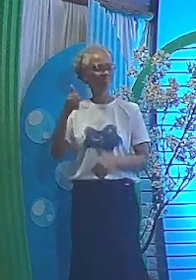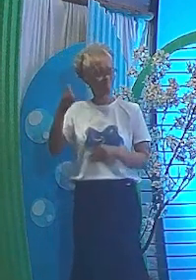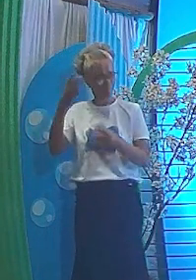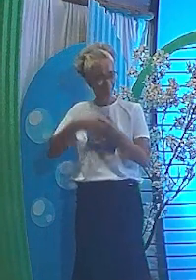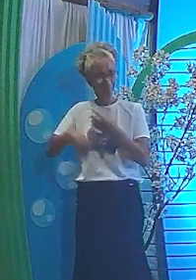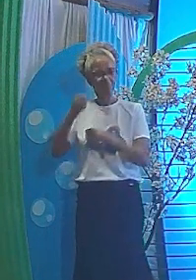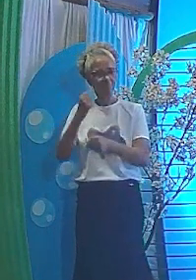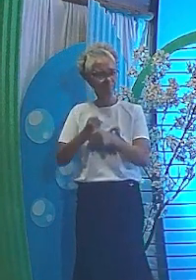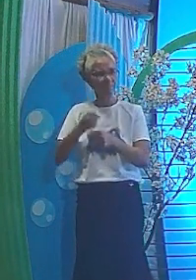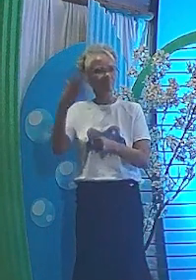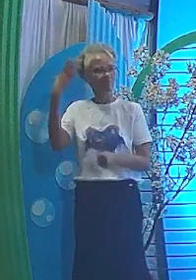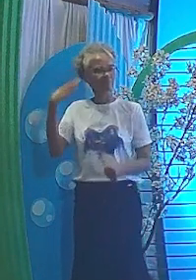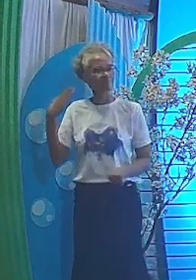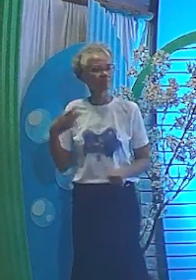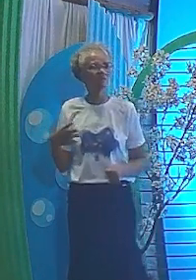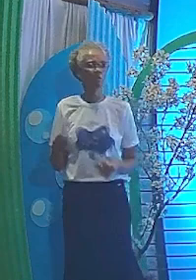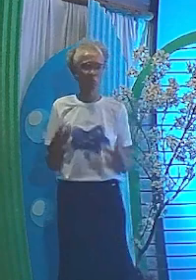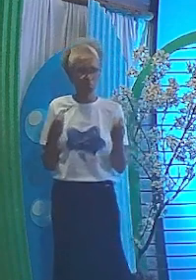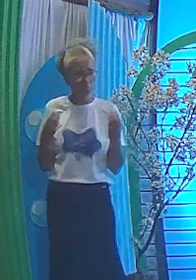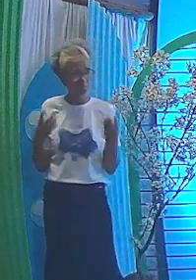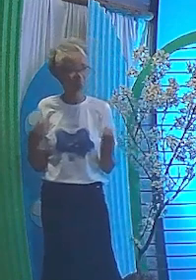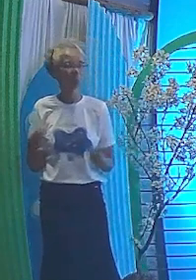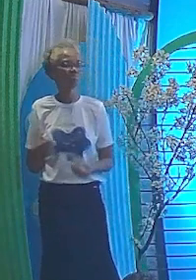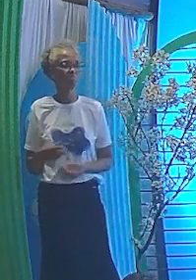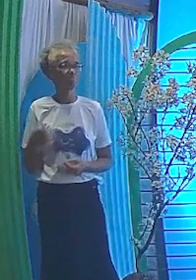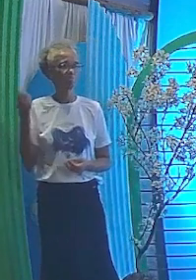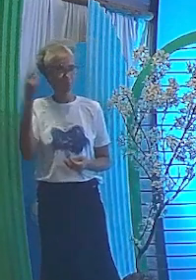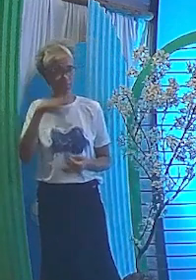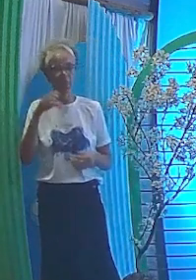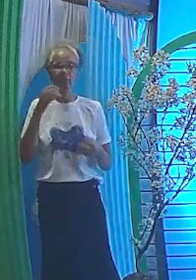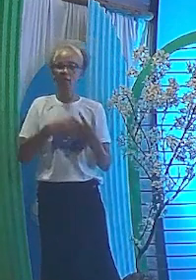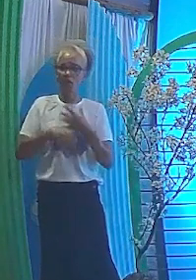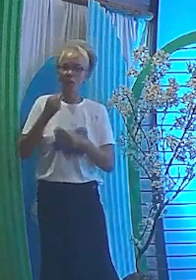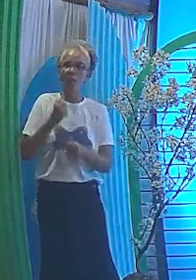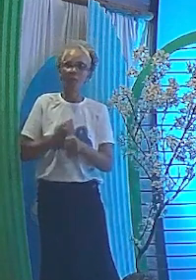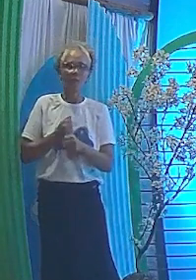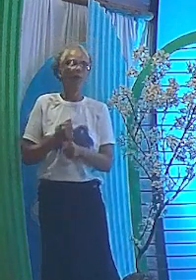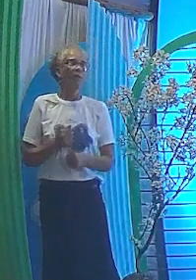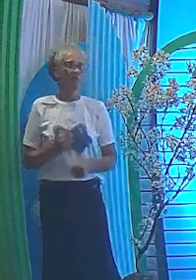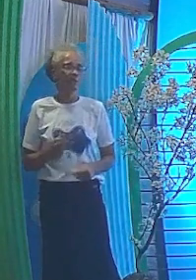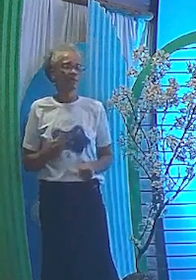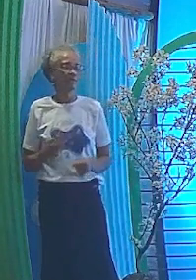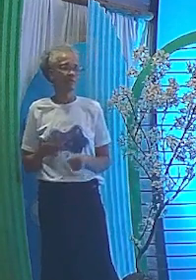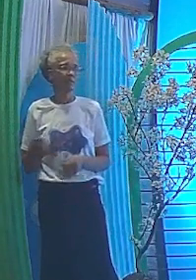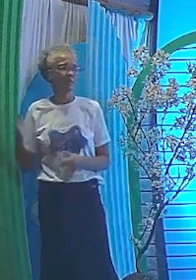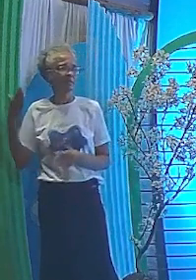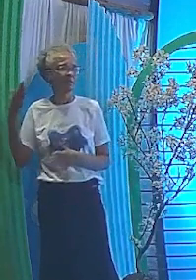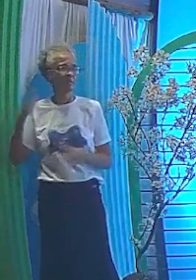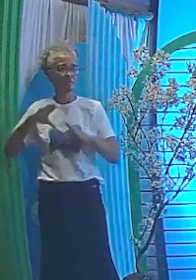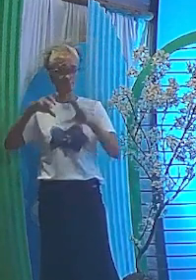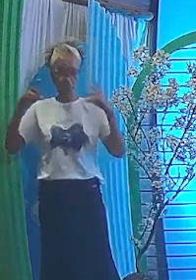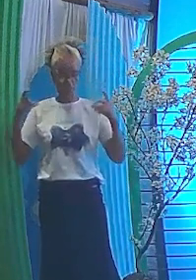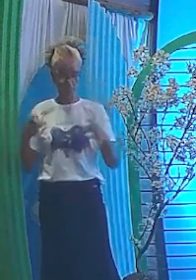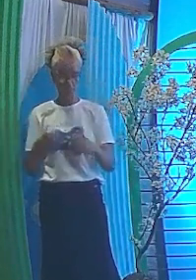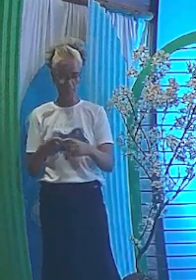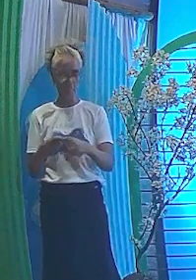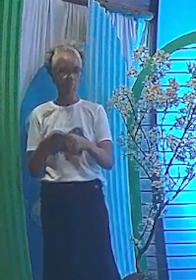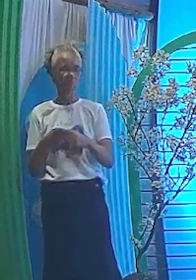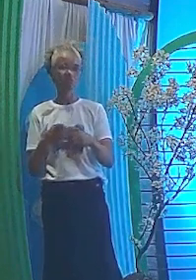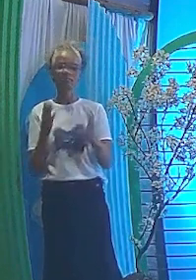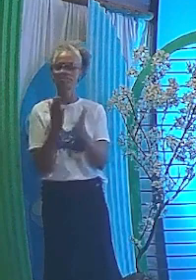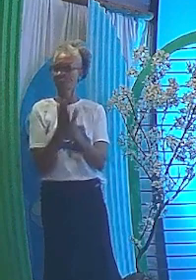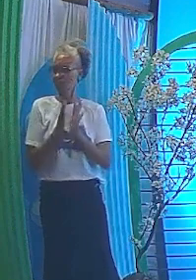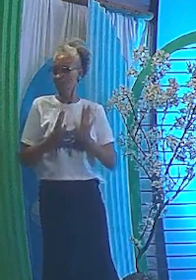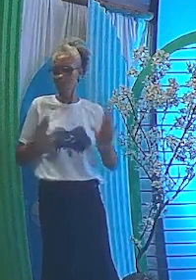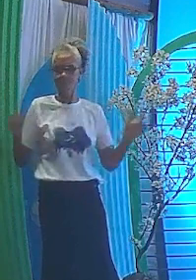Dizer que esse é um momento de culminância, na verdade, um trabalho de meses, né, e que é um fechamento de um ciclo também, né, de estarmos